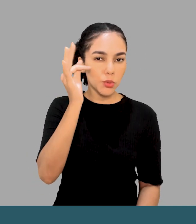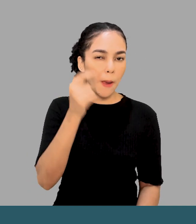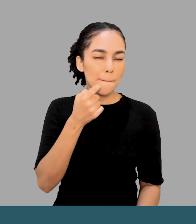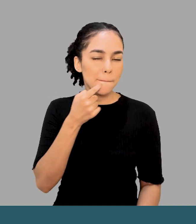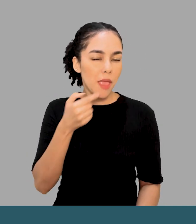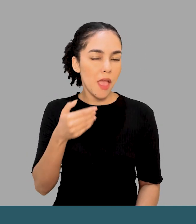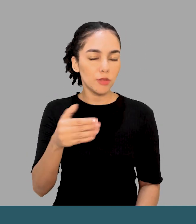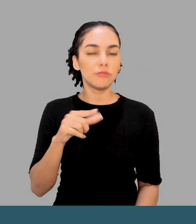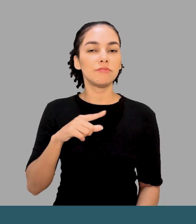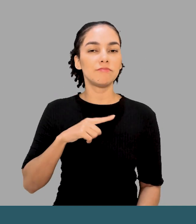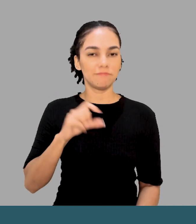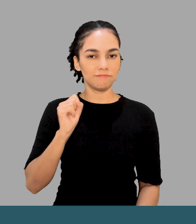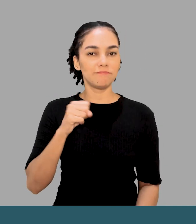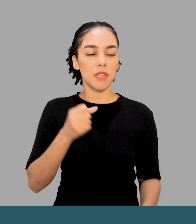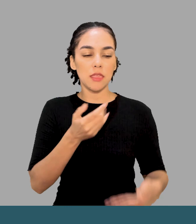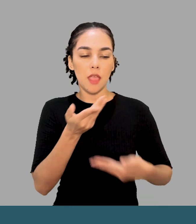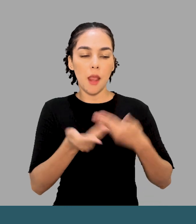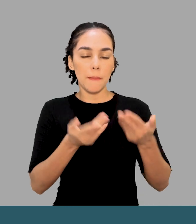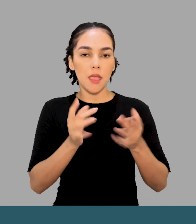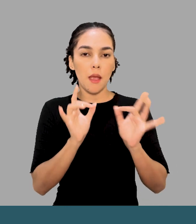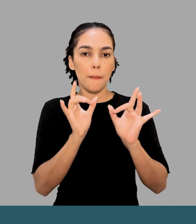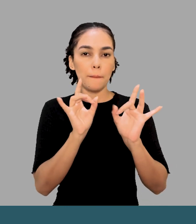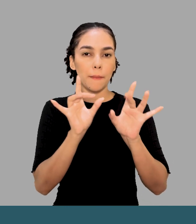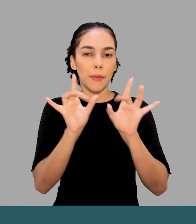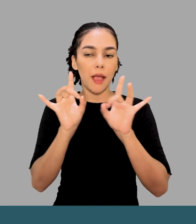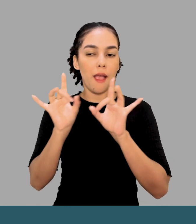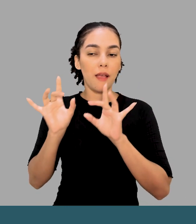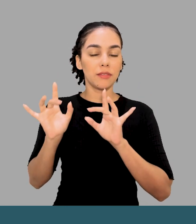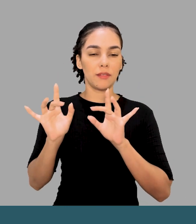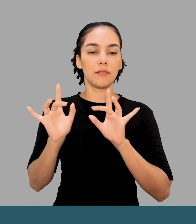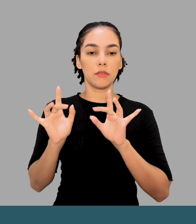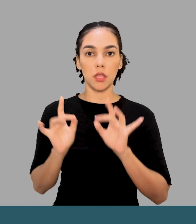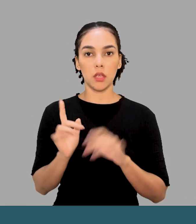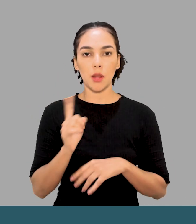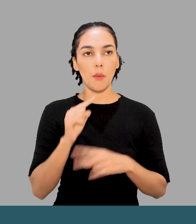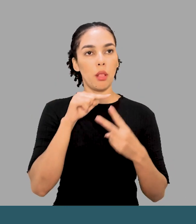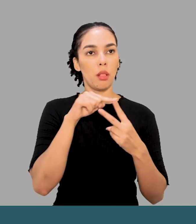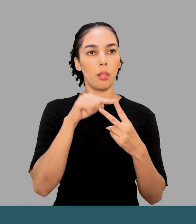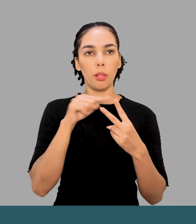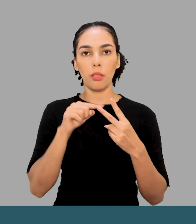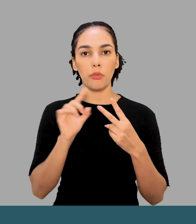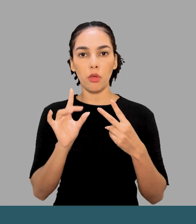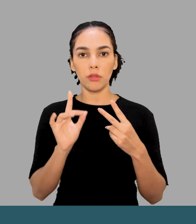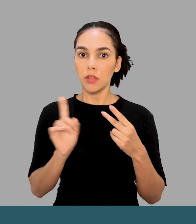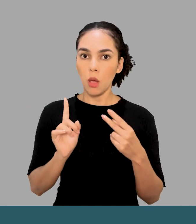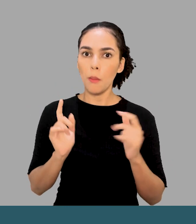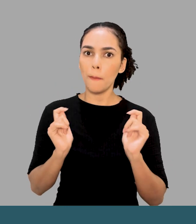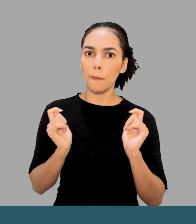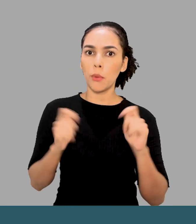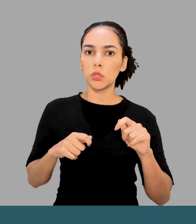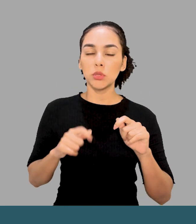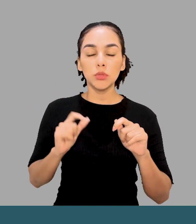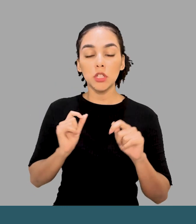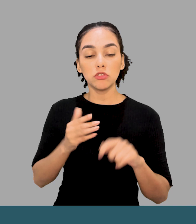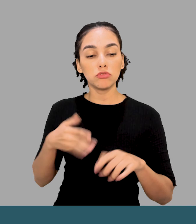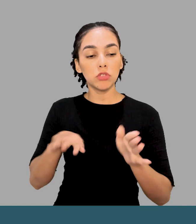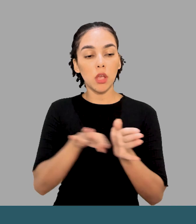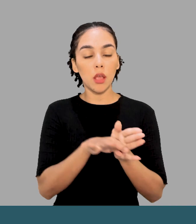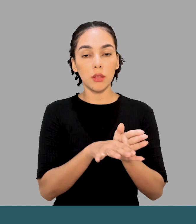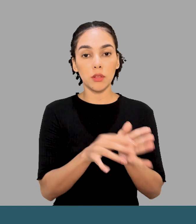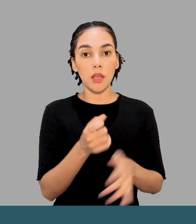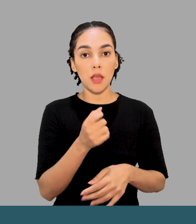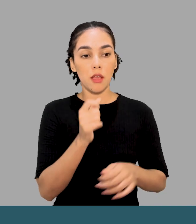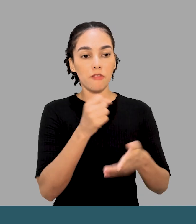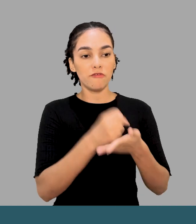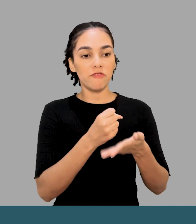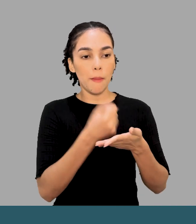a terapia individualizada, que não vai ser para Duchenne, não vai ser para Becker. Nós vamos poder chegar numa farmácia e